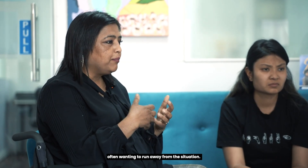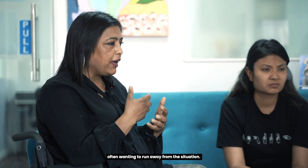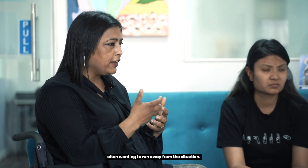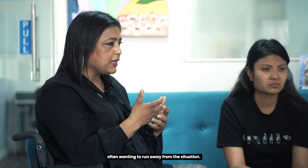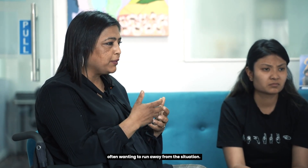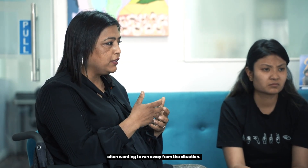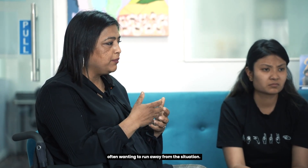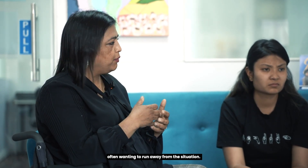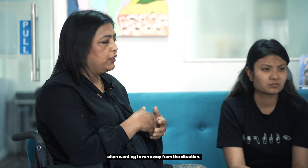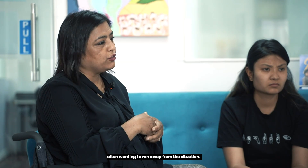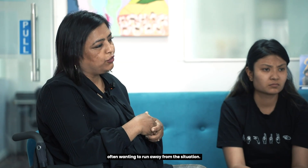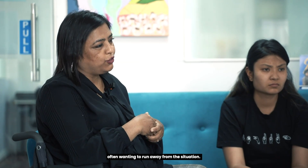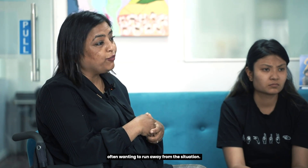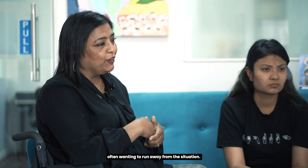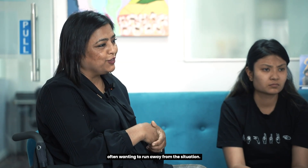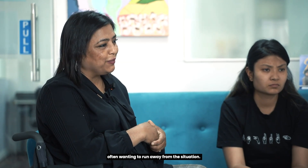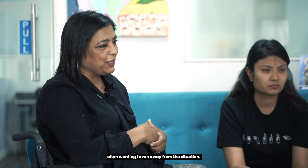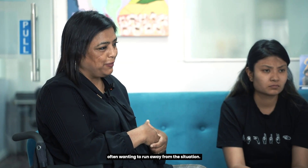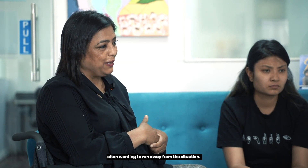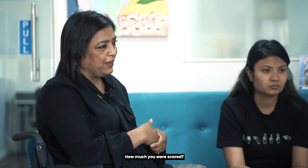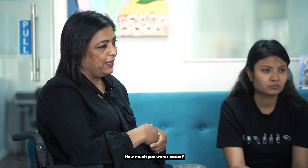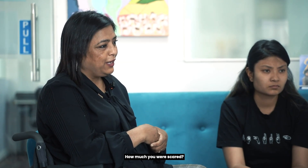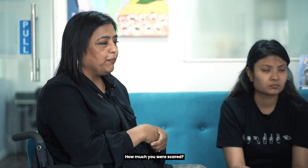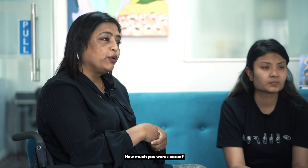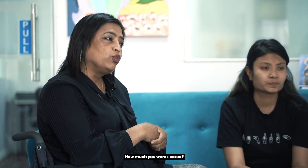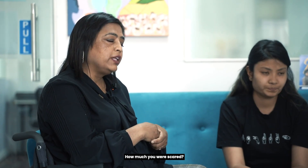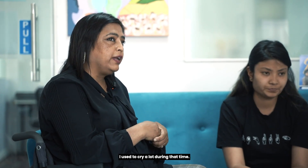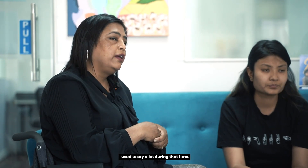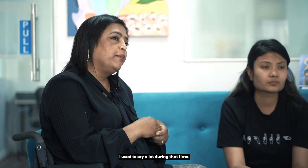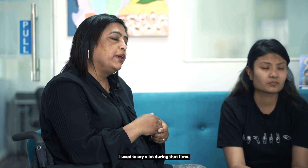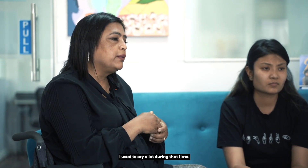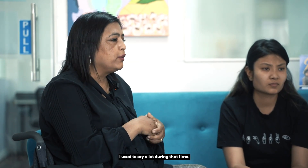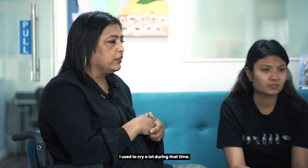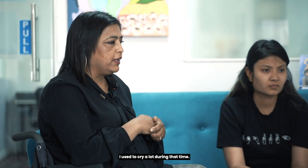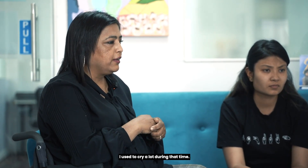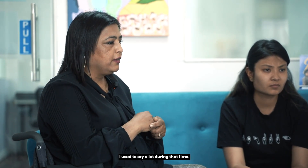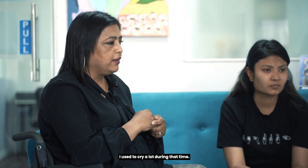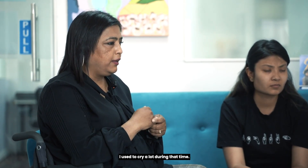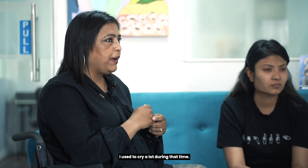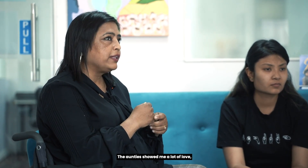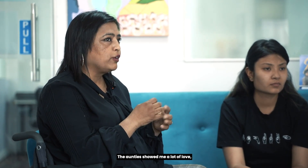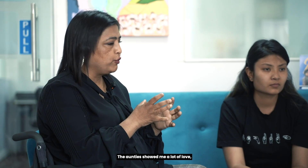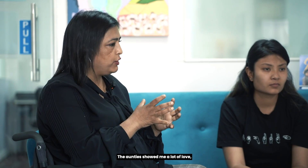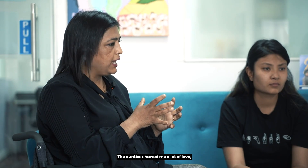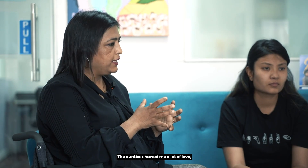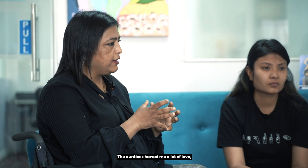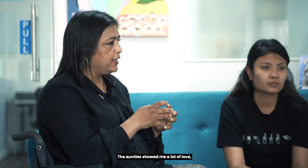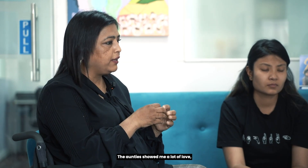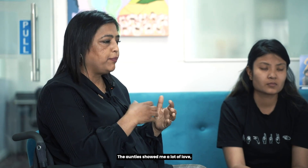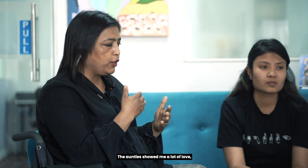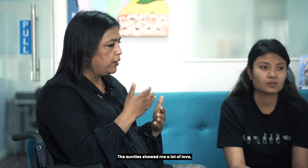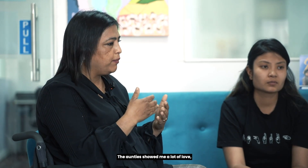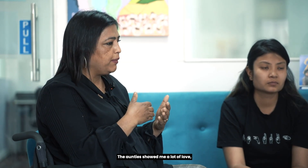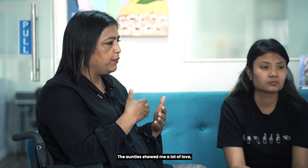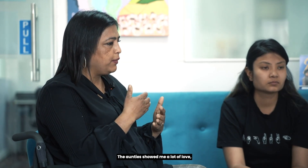कि भागेर जाऊँ कि भन्ने जस्तो त्यस्तो फिल हुन्थ्यो मलाई त्यो बेलामा डर म रुन्थेँ म एकदमै रुन्थेँ है माया त गर्नुहुन्थ्यो आन्टीहरूले